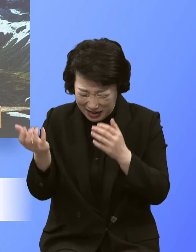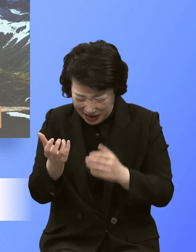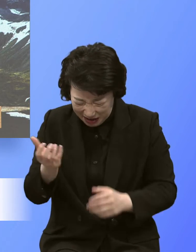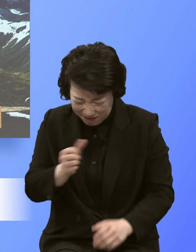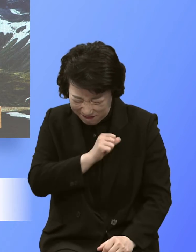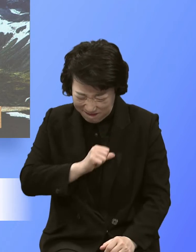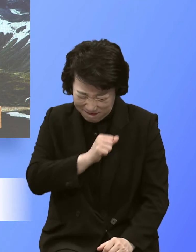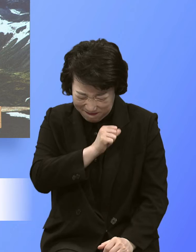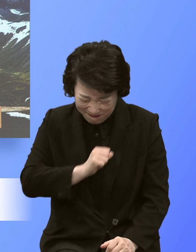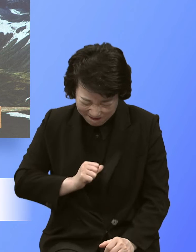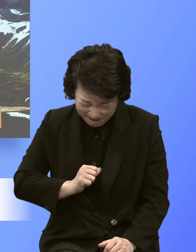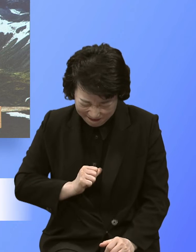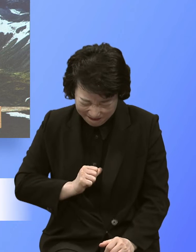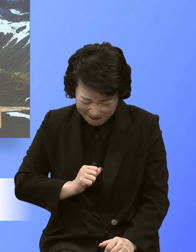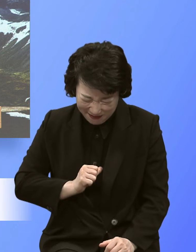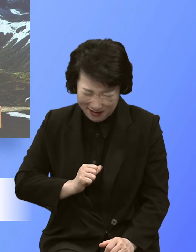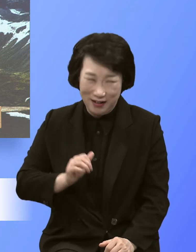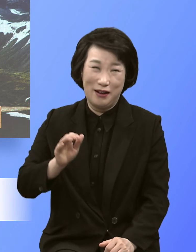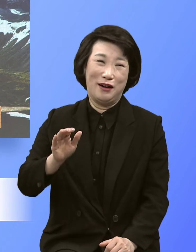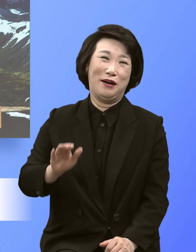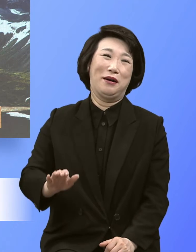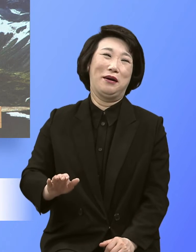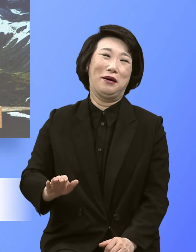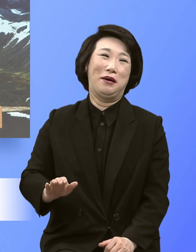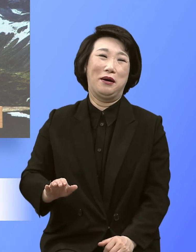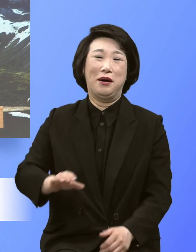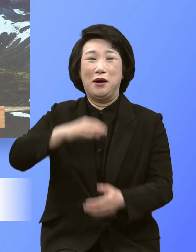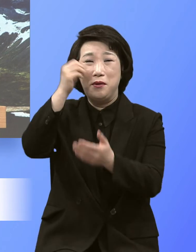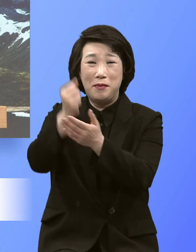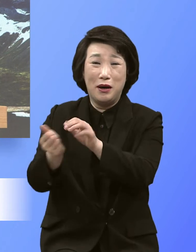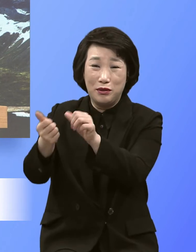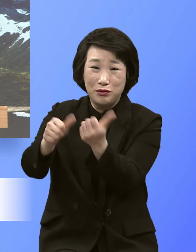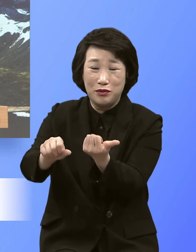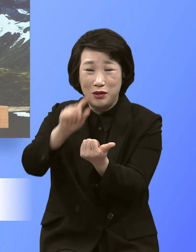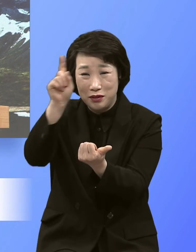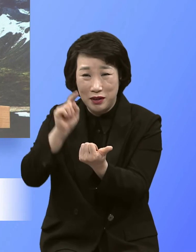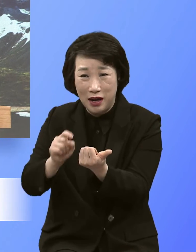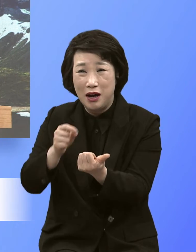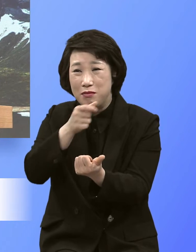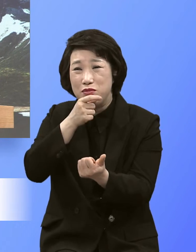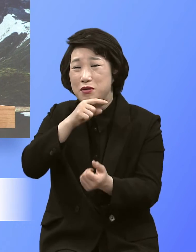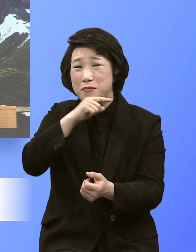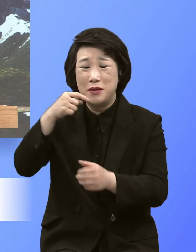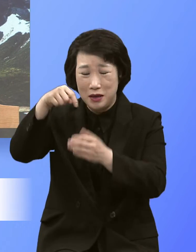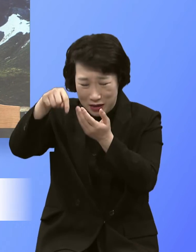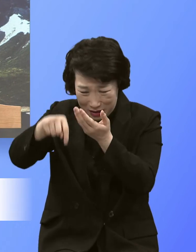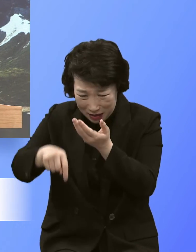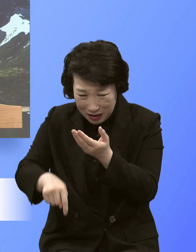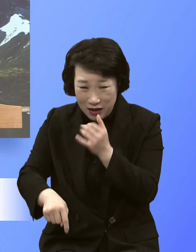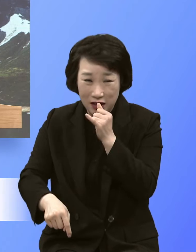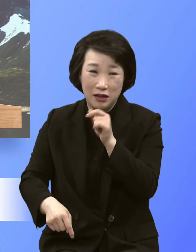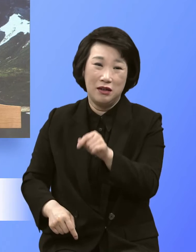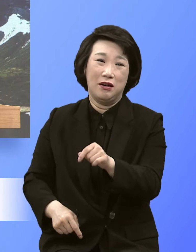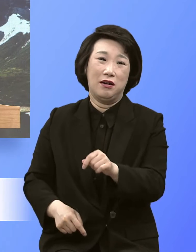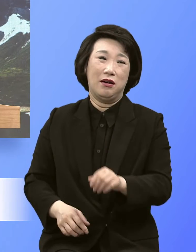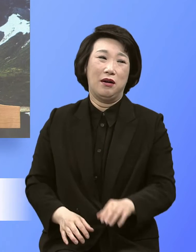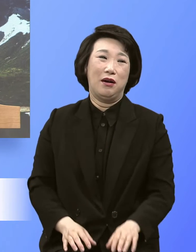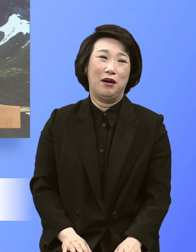신음소리를 십자가에서 내뱉으시면서 물과 피를 다 쏟으시며